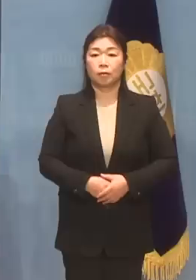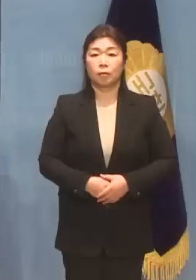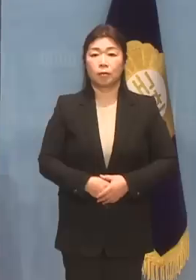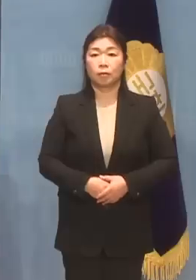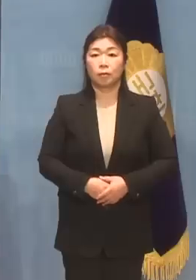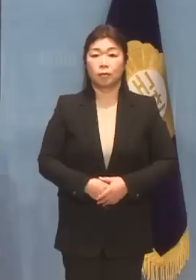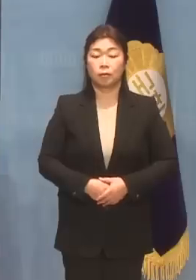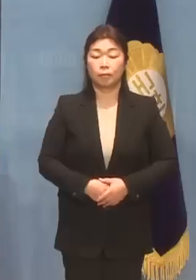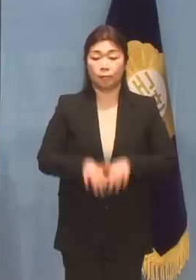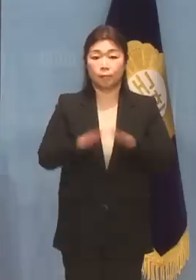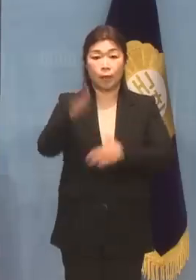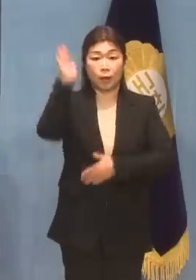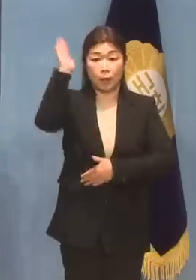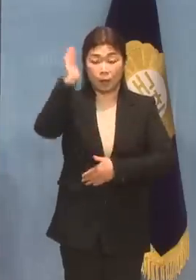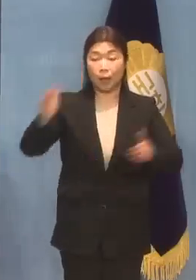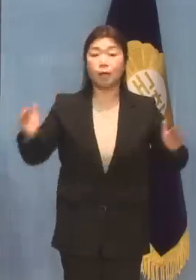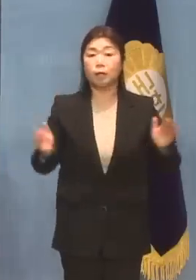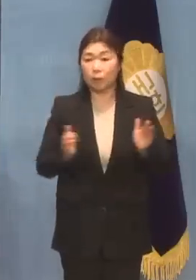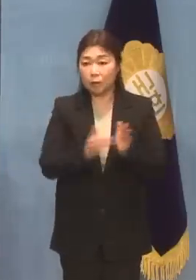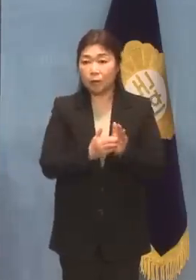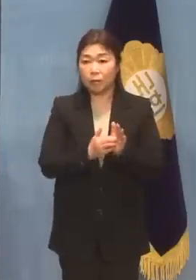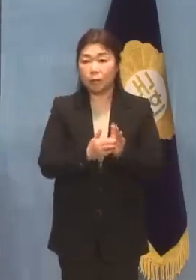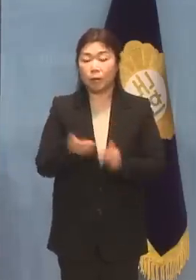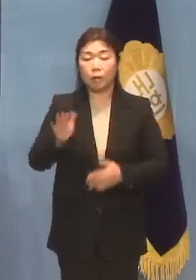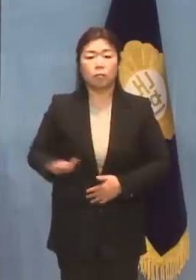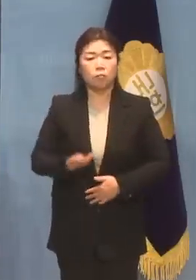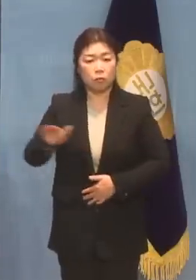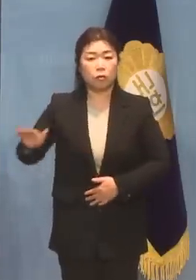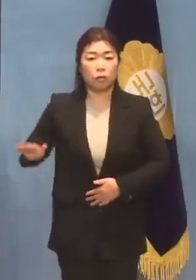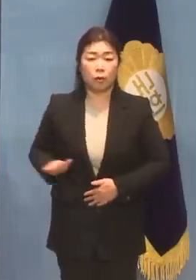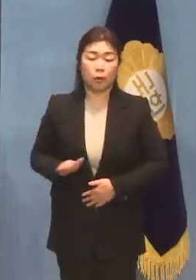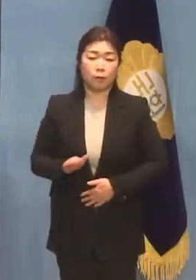네, 이것으로 기자회견을 마칠 텐데요. 저희가